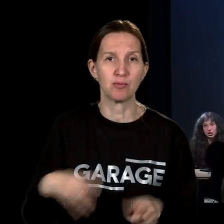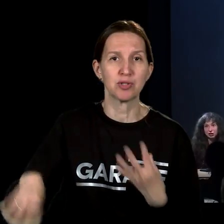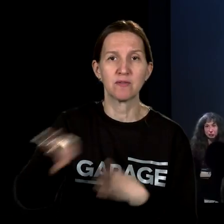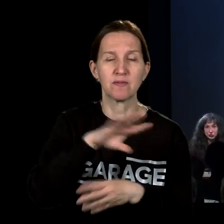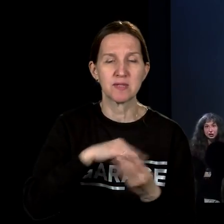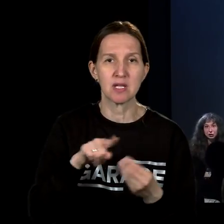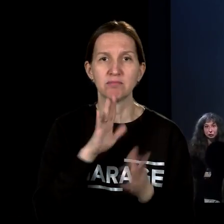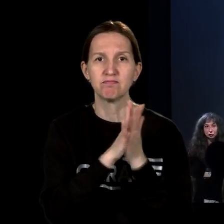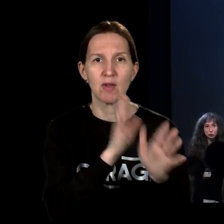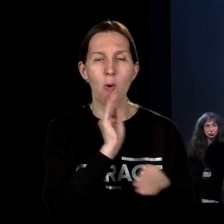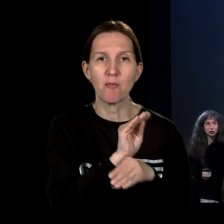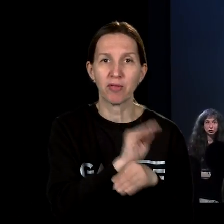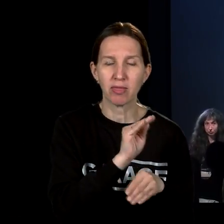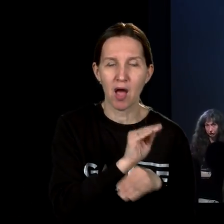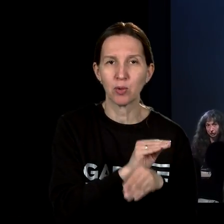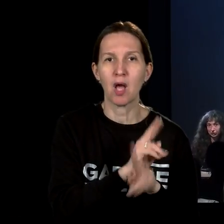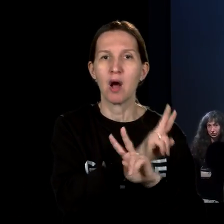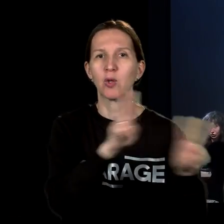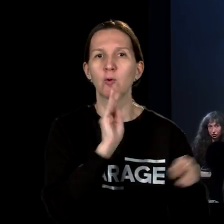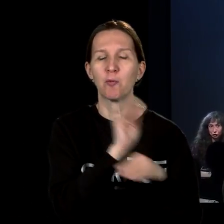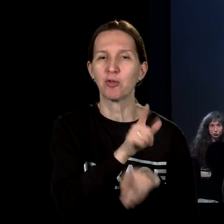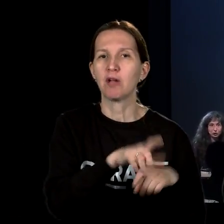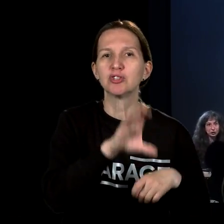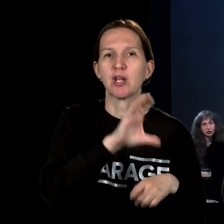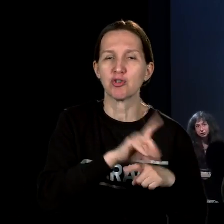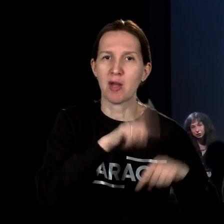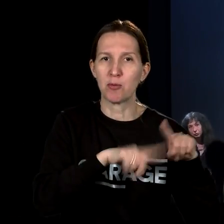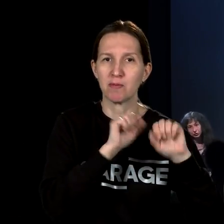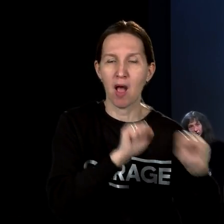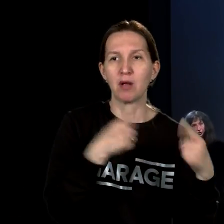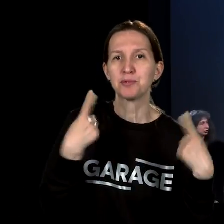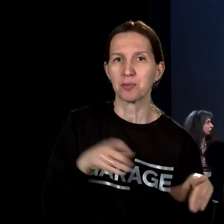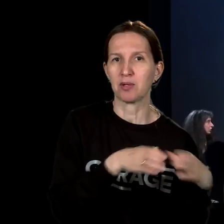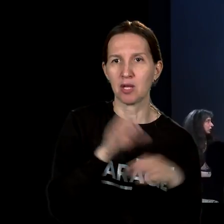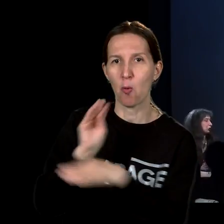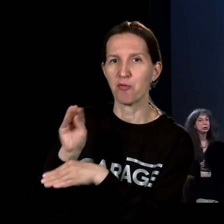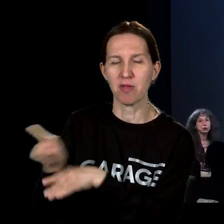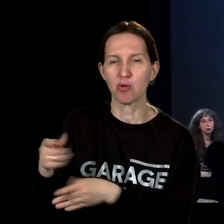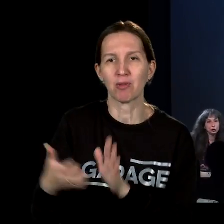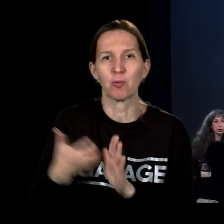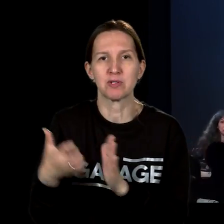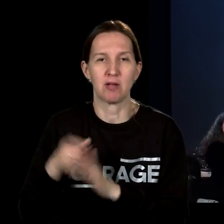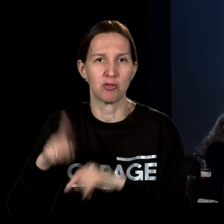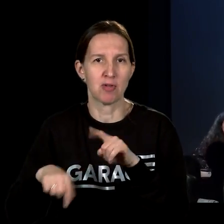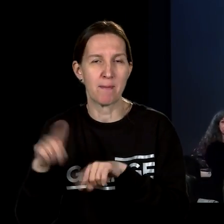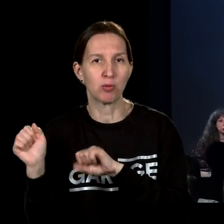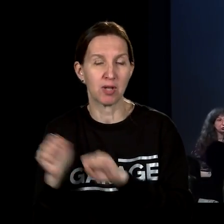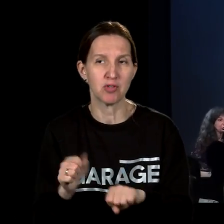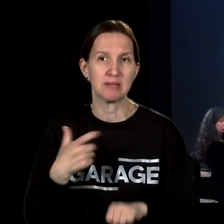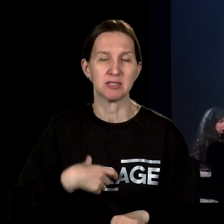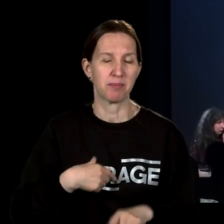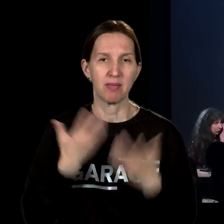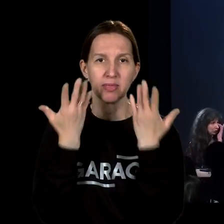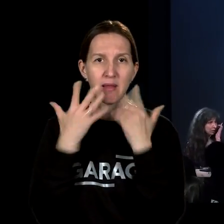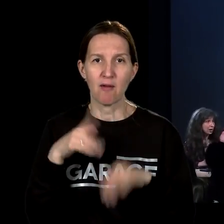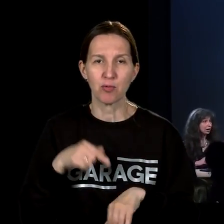сторон обвиняют и в том, что он слишком патриотичен, и что он недостаточно патриотичен. И он как бы себя чувствует там очень некомфортно, выбраться